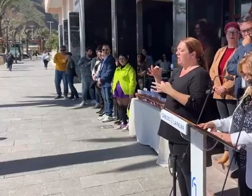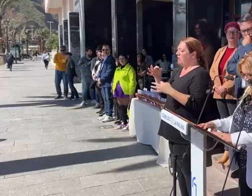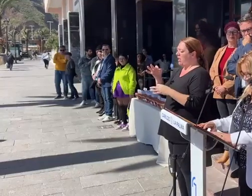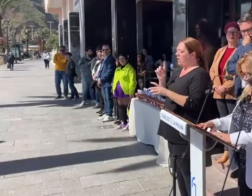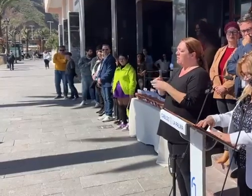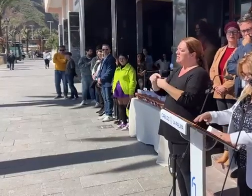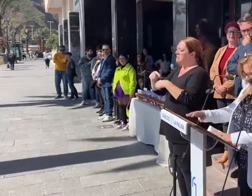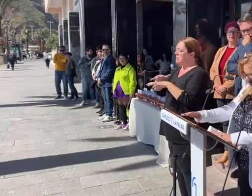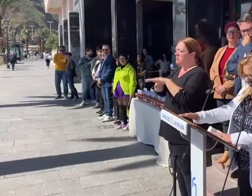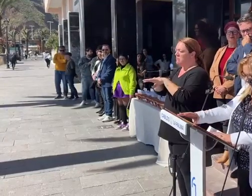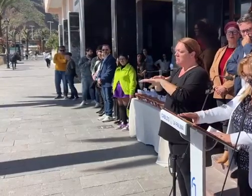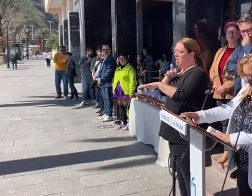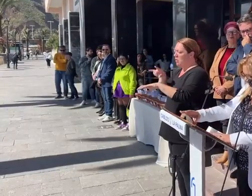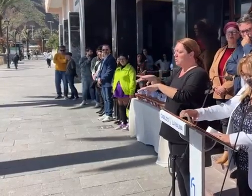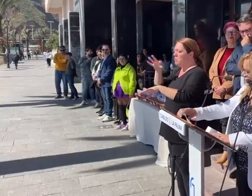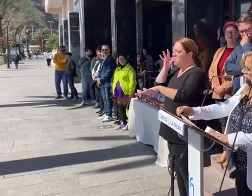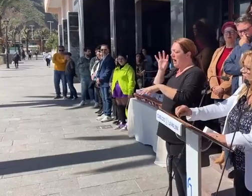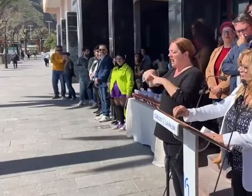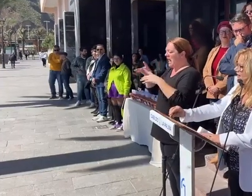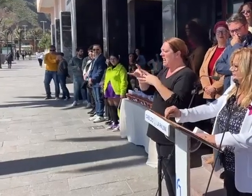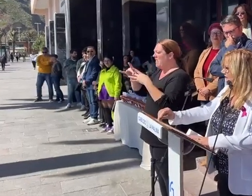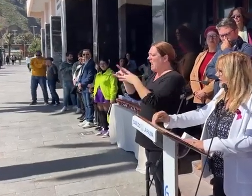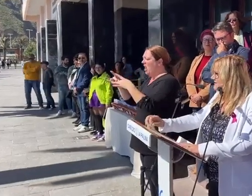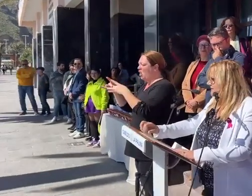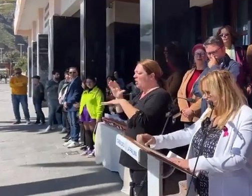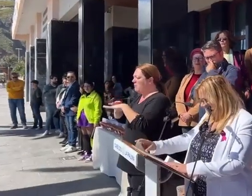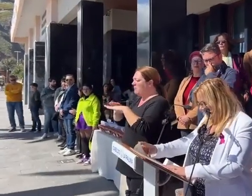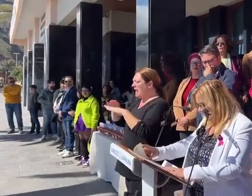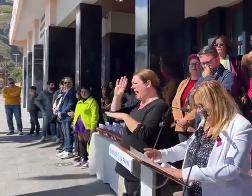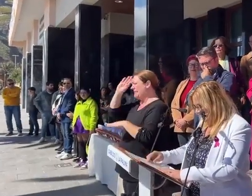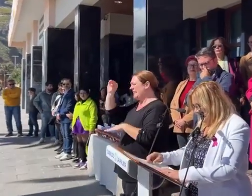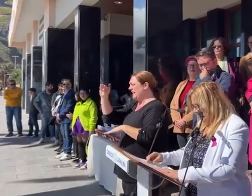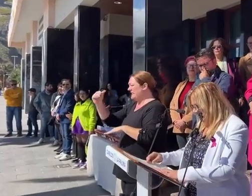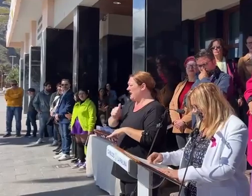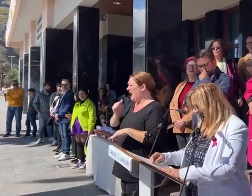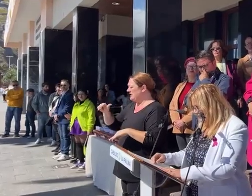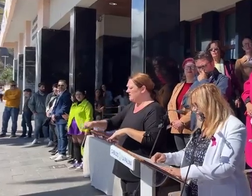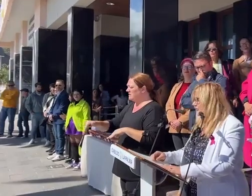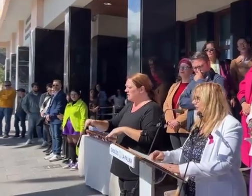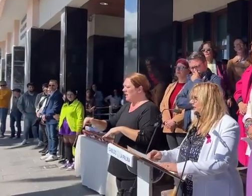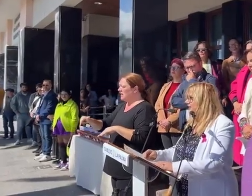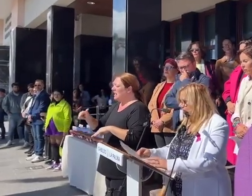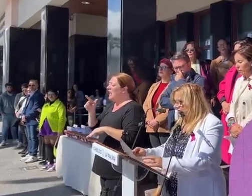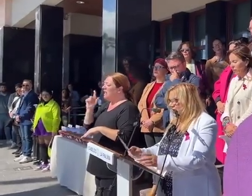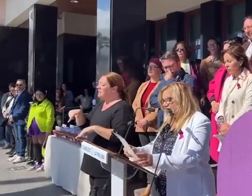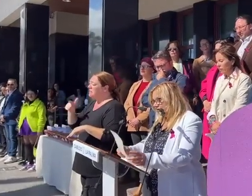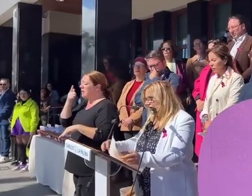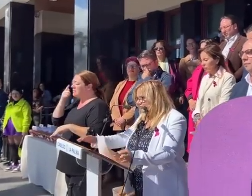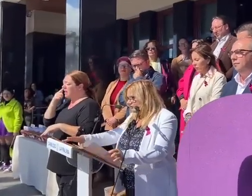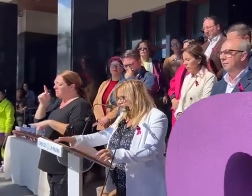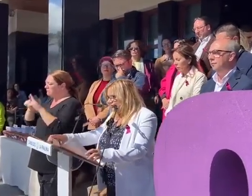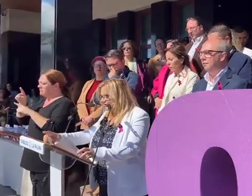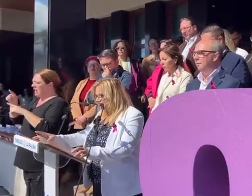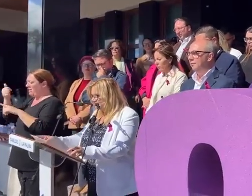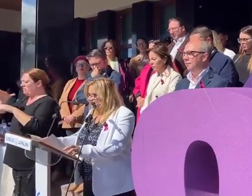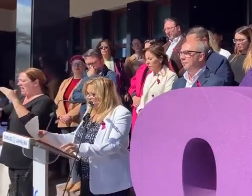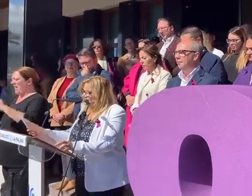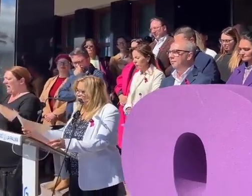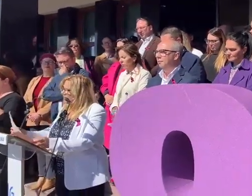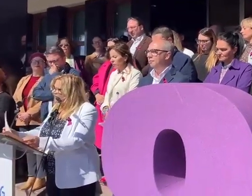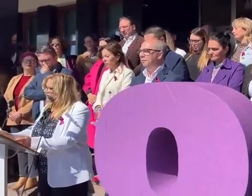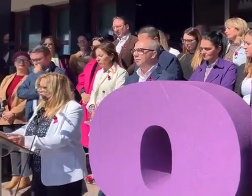y liderazgo de las mujeres en el desarrollo vinculado a la inteligencia artificial y mitigar los sesgos de género y lograr, por